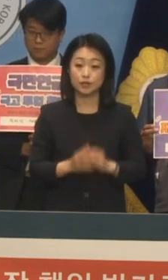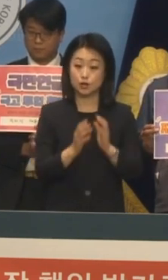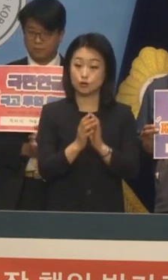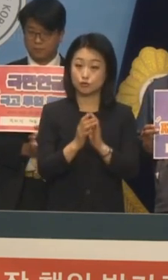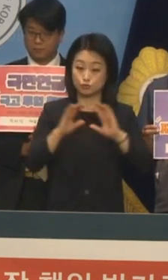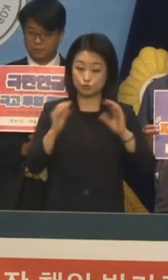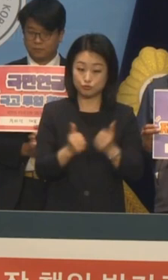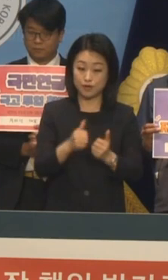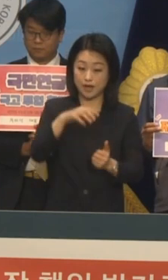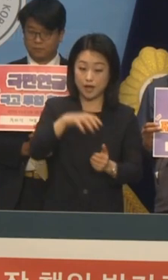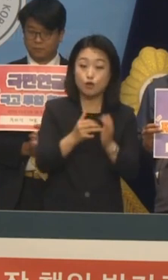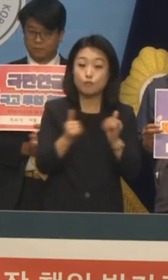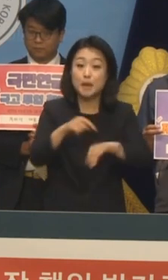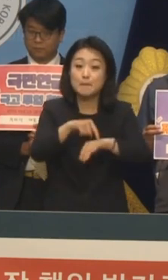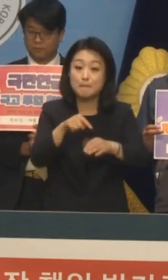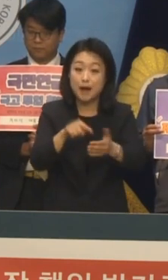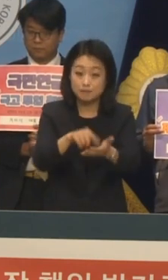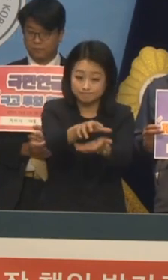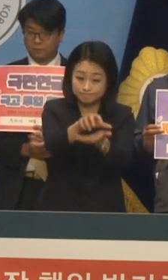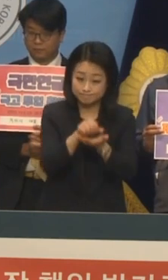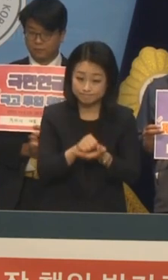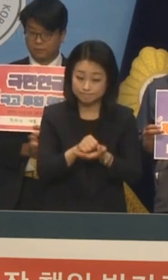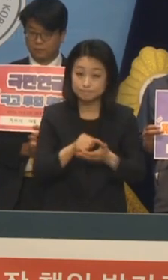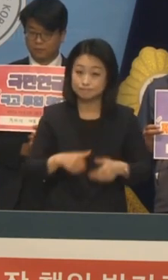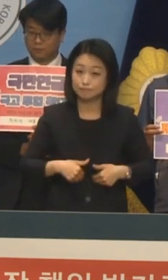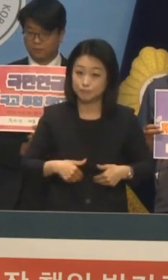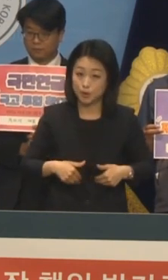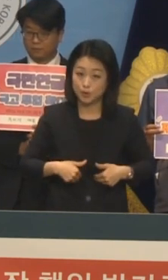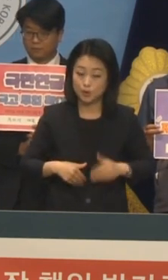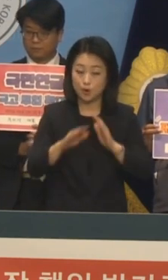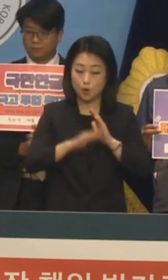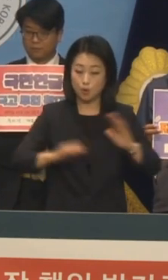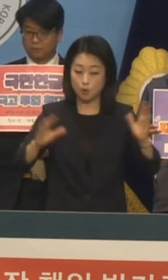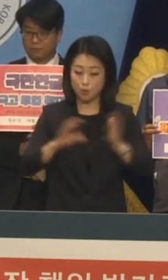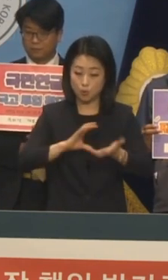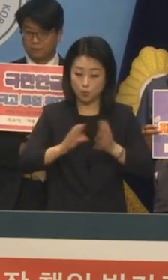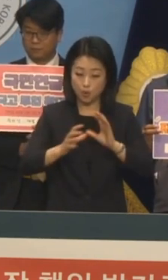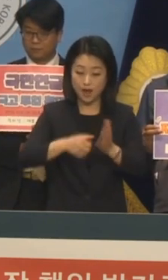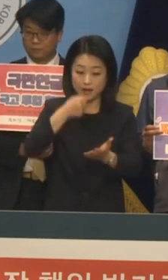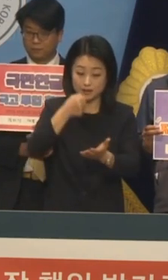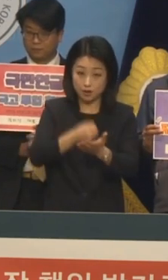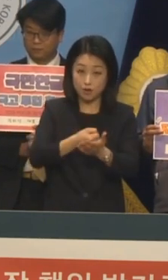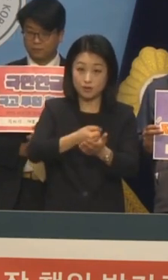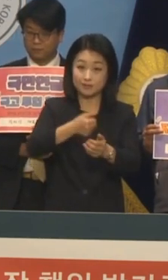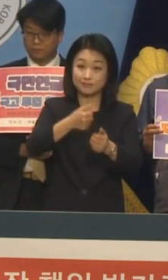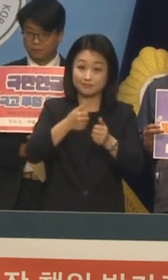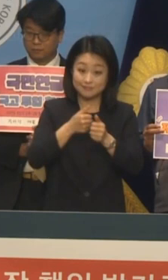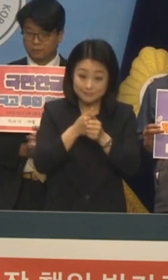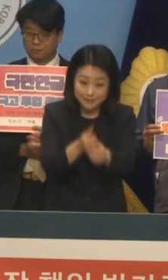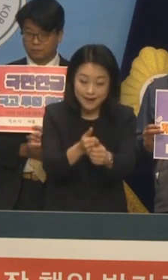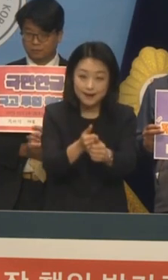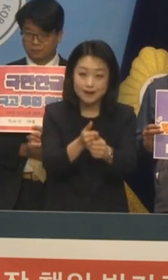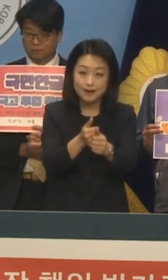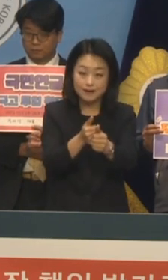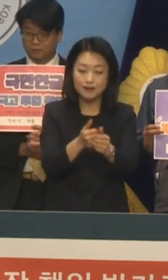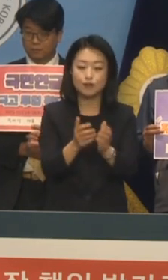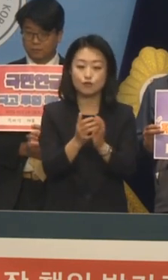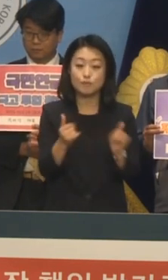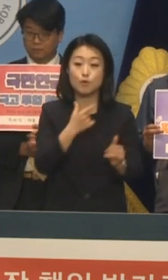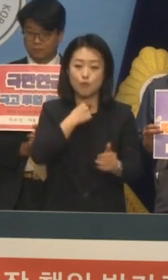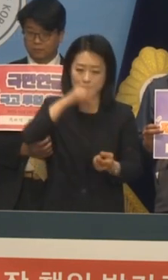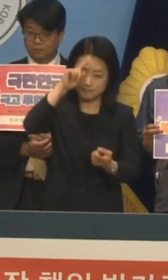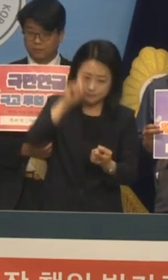민의를 대변하는 곳입니다. 공론화 결과대로 시민들의 요구를 받아 안아야